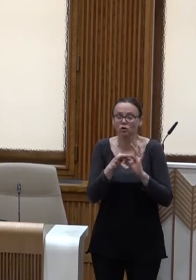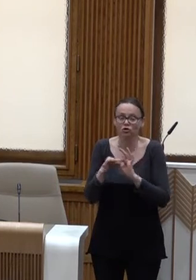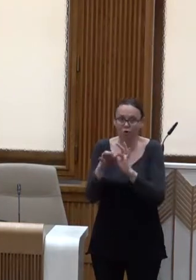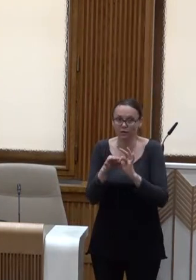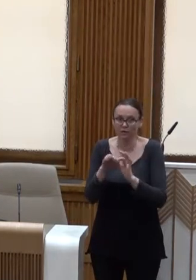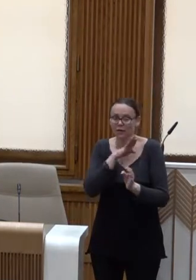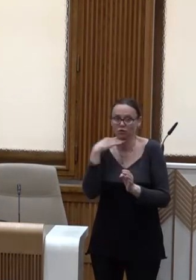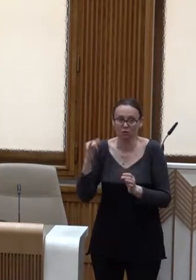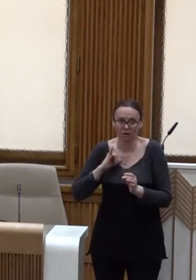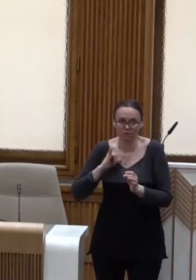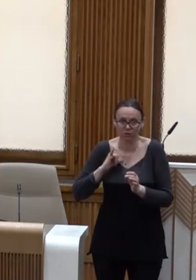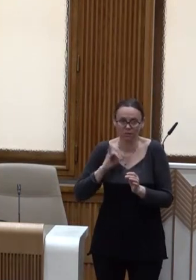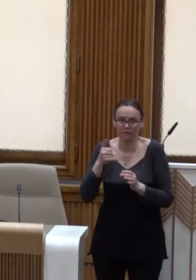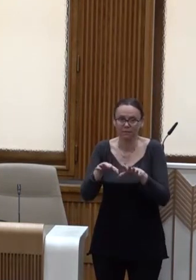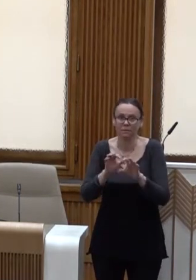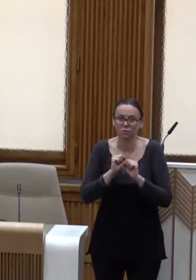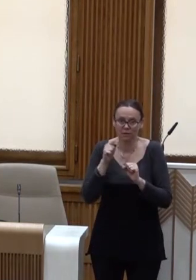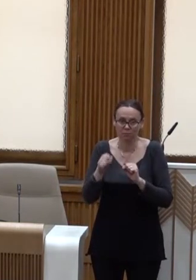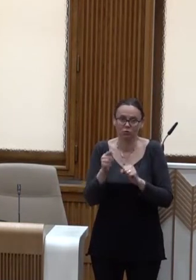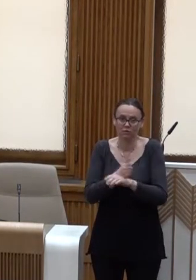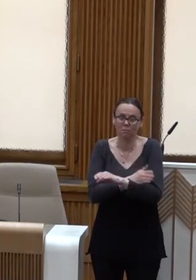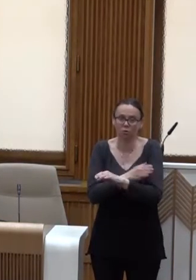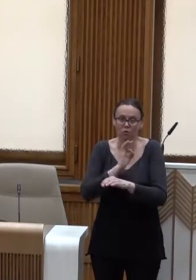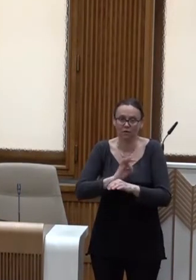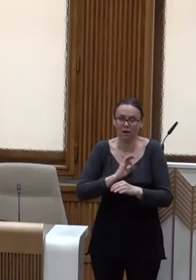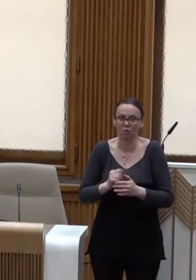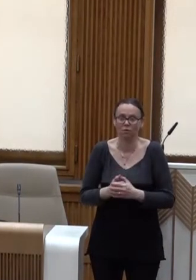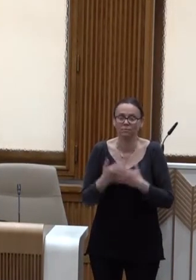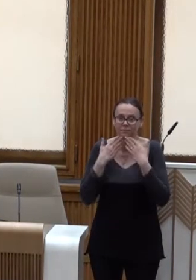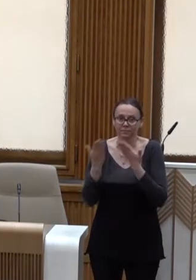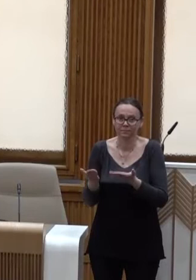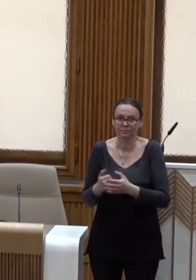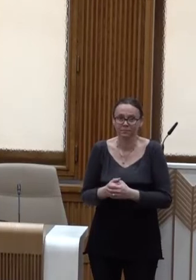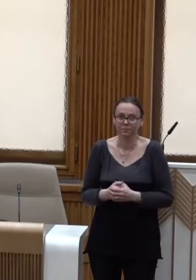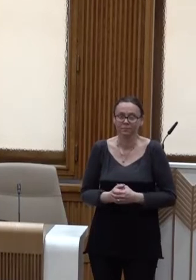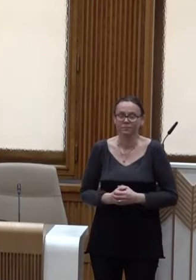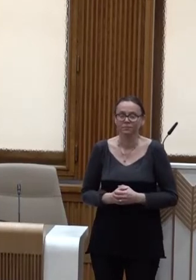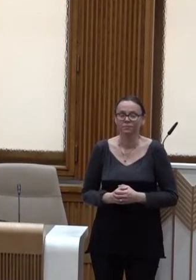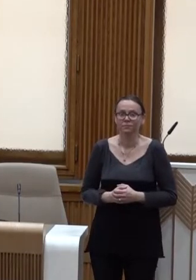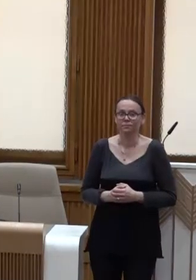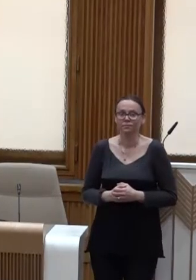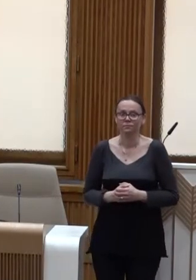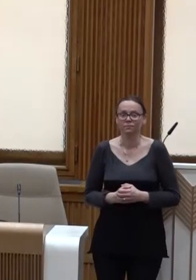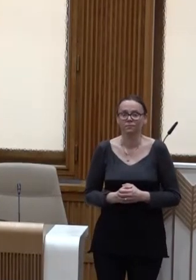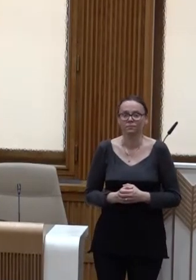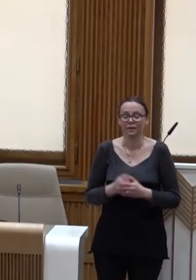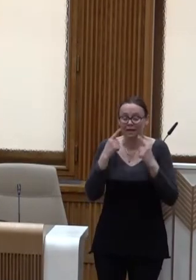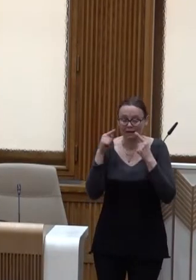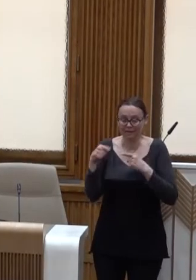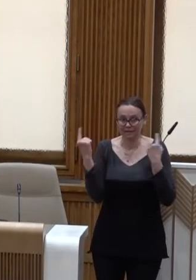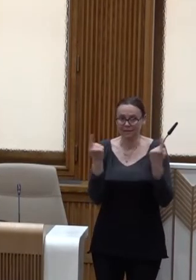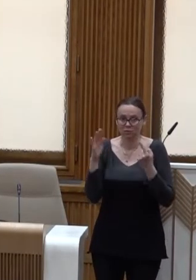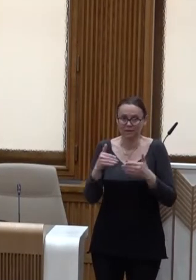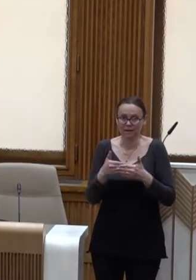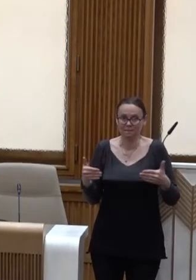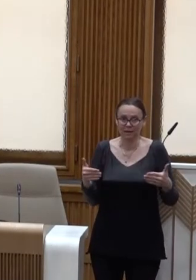skoordiniran, dovolj informiran, da prevzame to naporno nalogo. Hvala. Ja, glede te situacije na